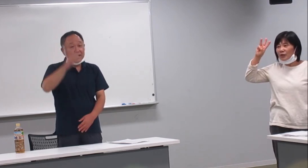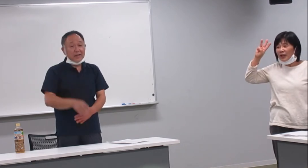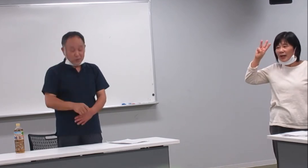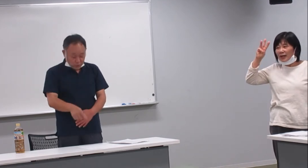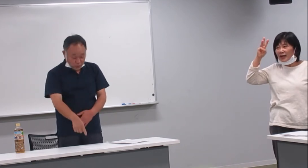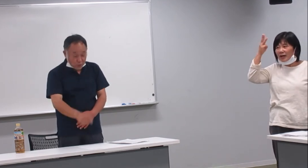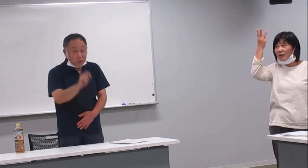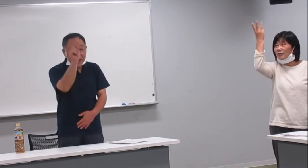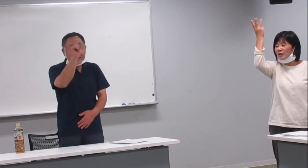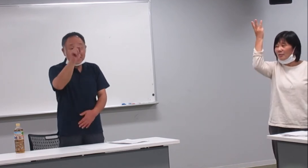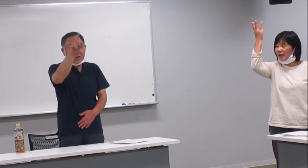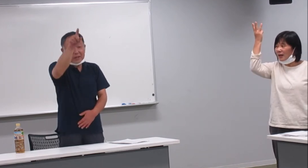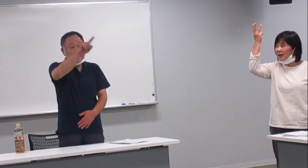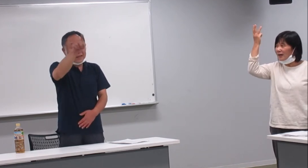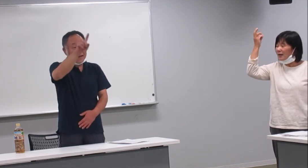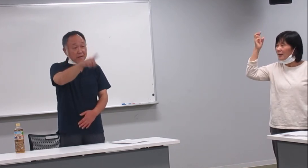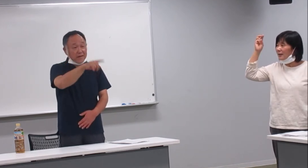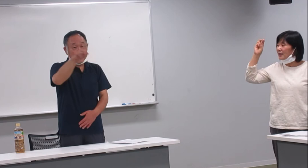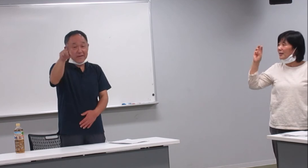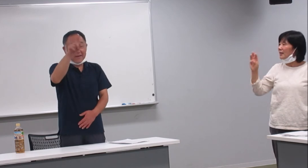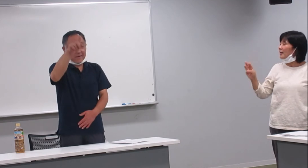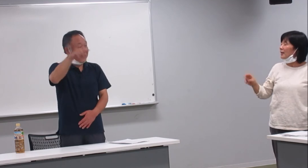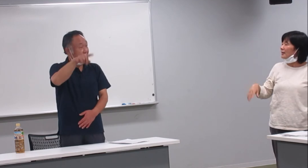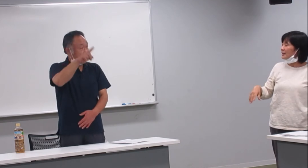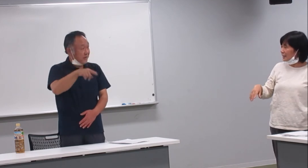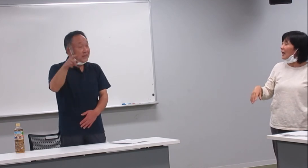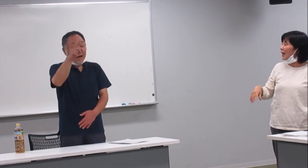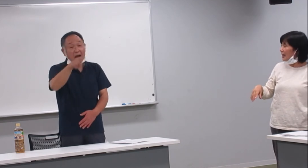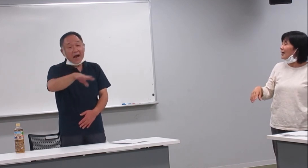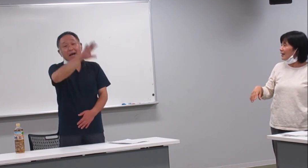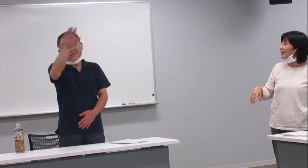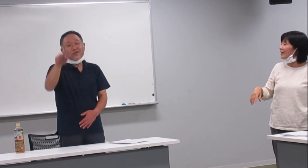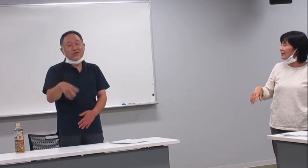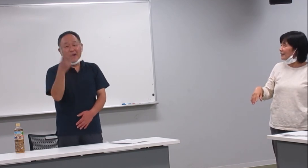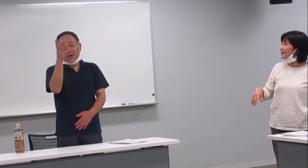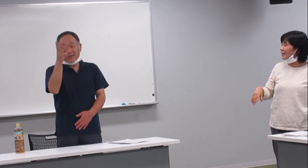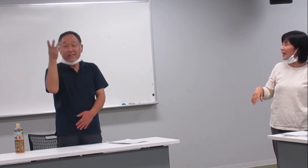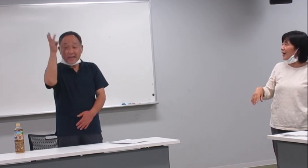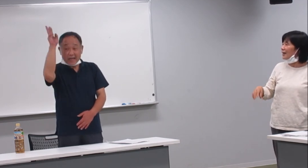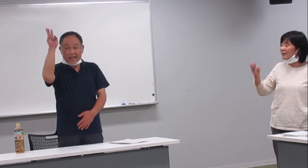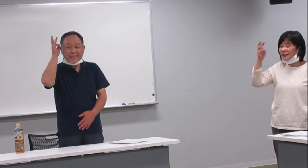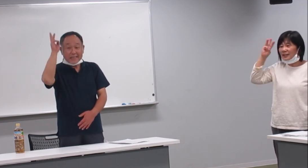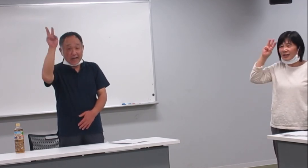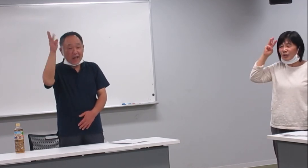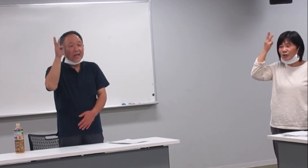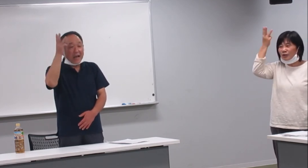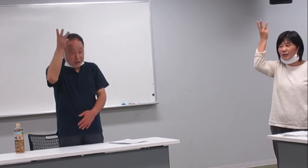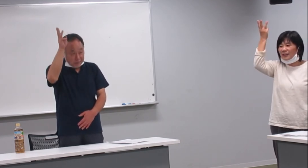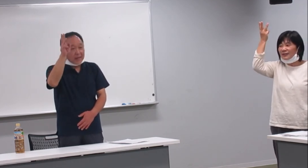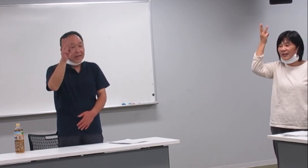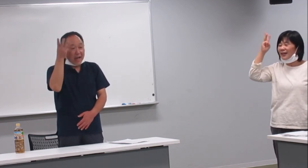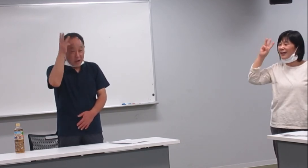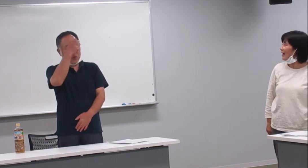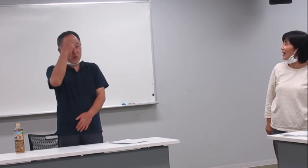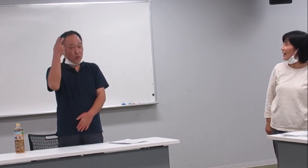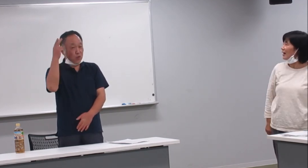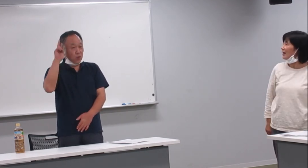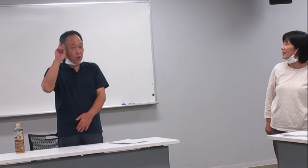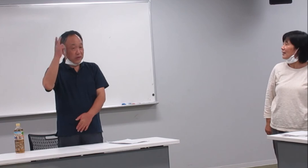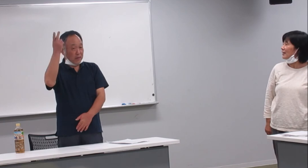三門で。鹿児島。鹿児島。桜島。 鹿。 あ、鹿。 鹿の角です ね。マジ、引